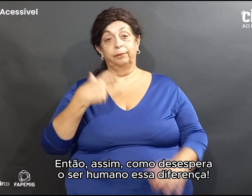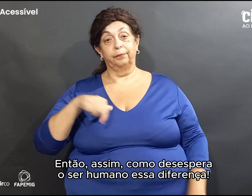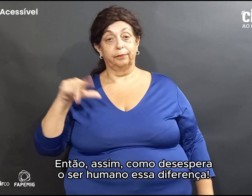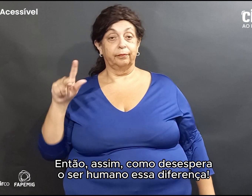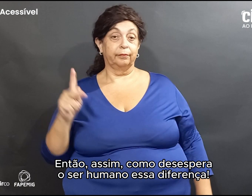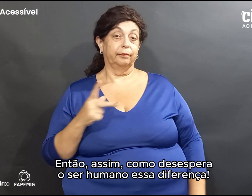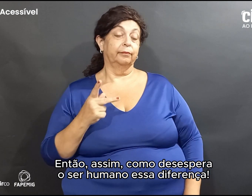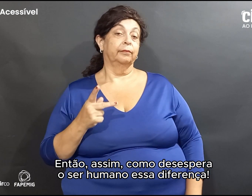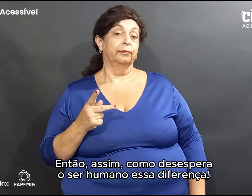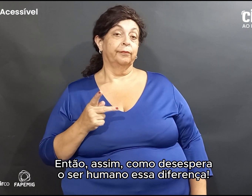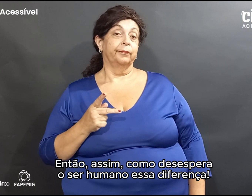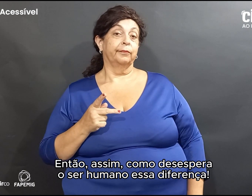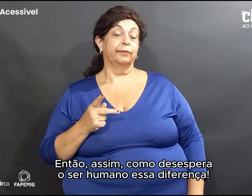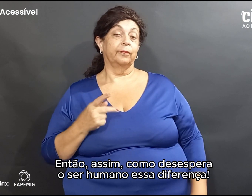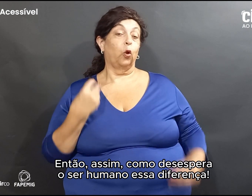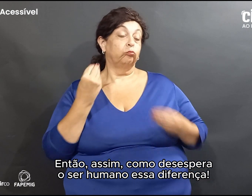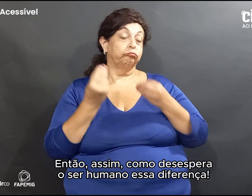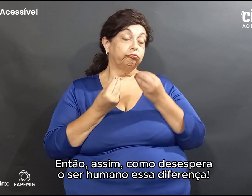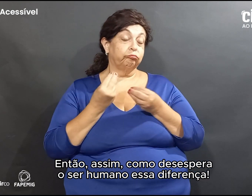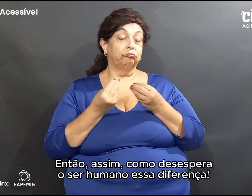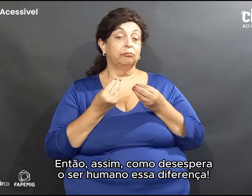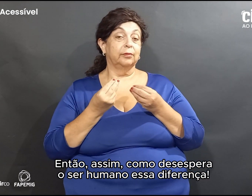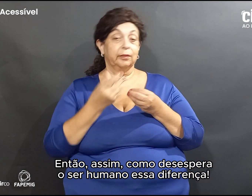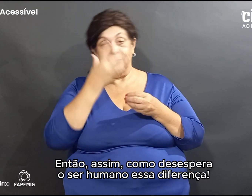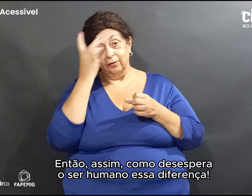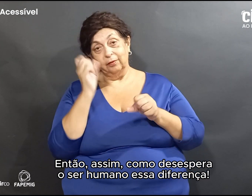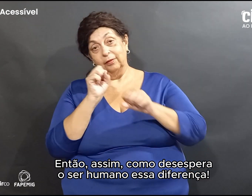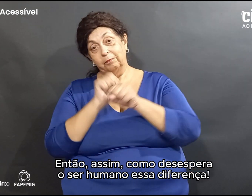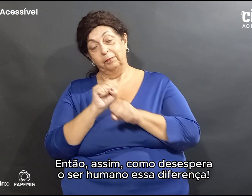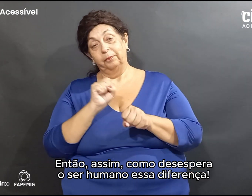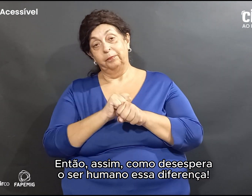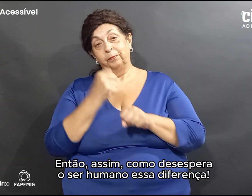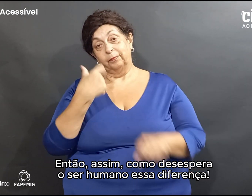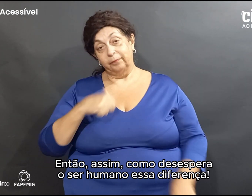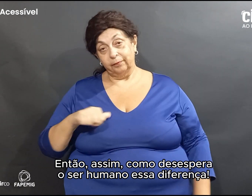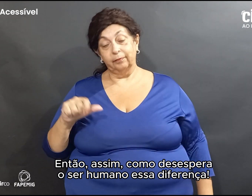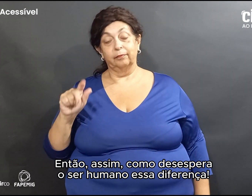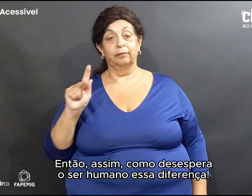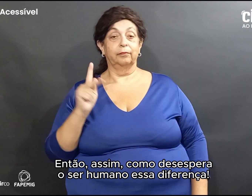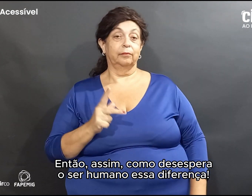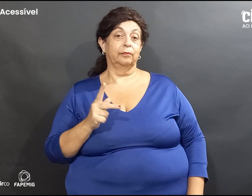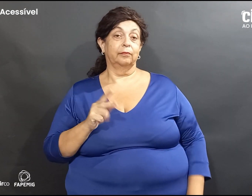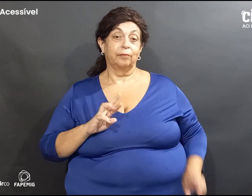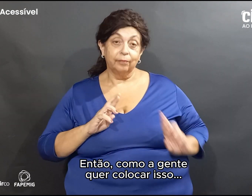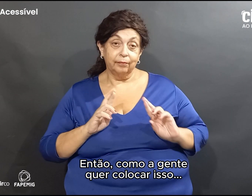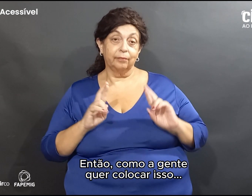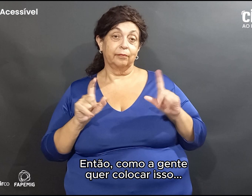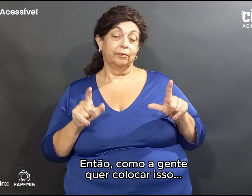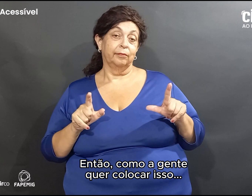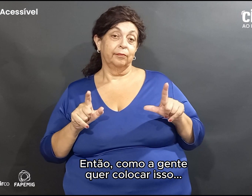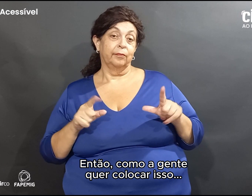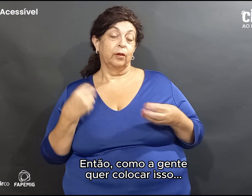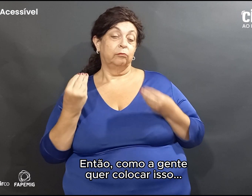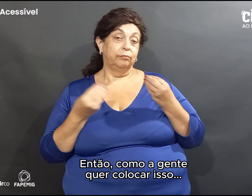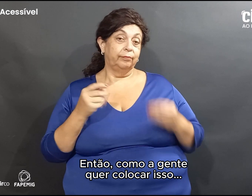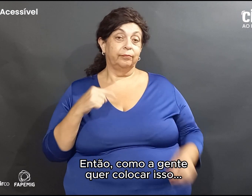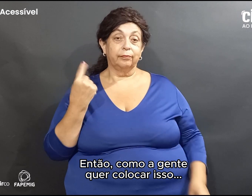assim, como que desespera o ser humano, né, essa diferença. Então, como a gente quer colocar isso,